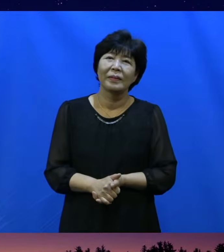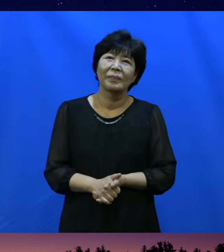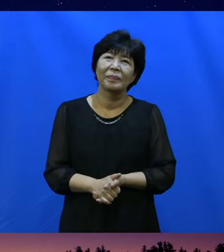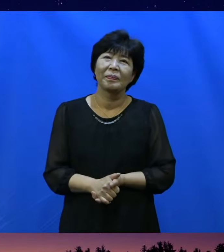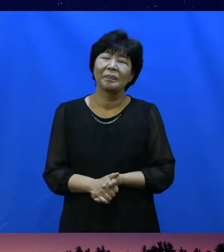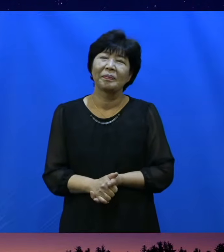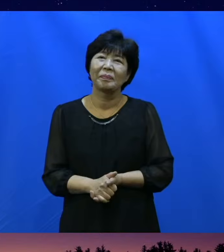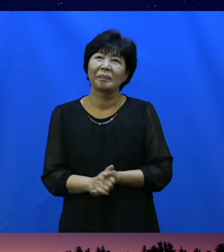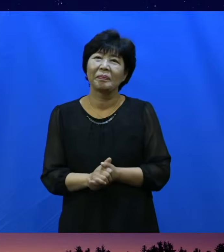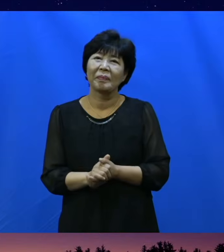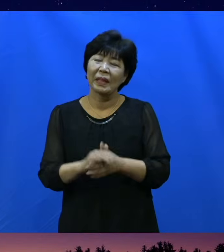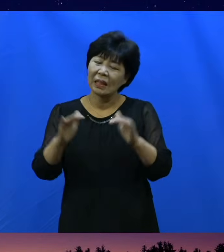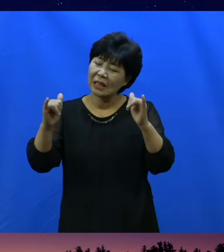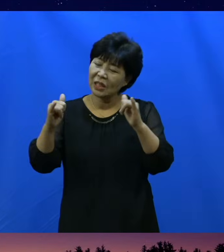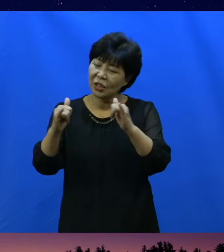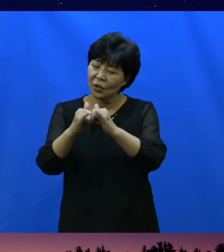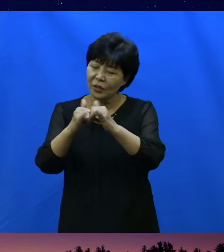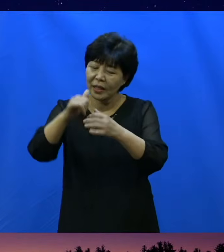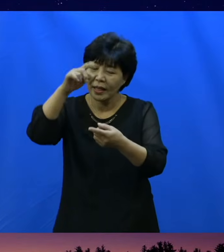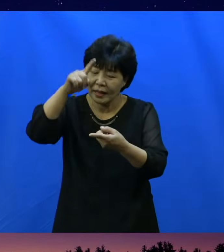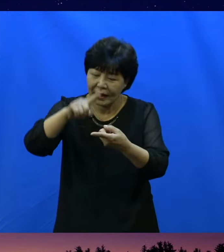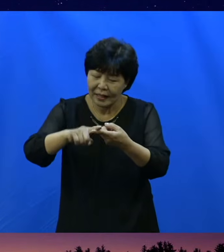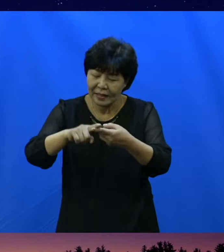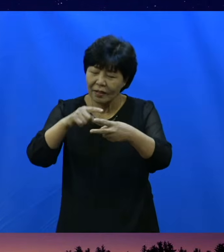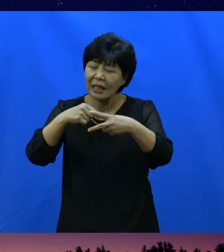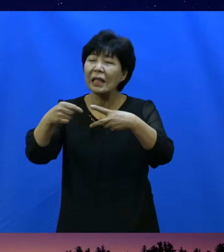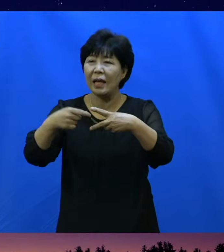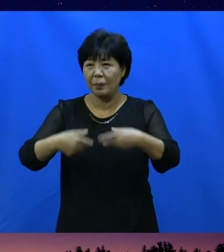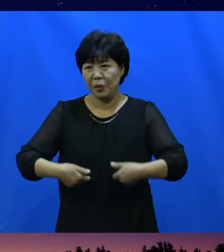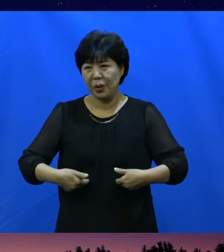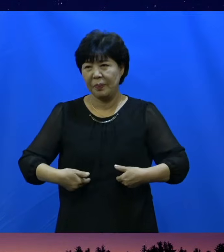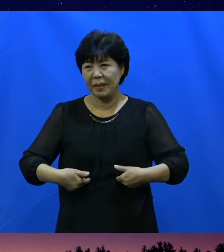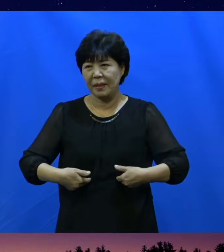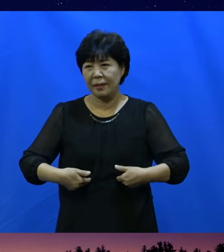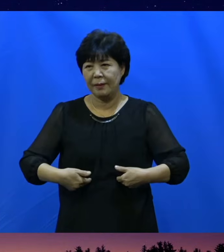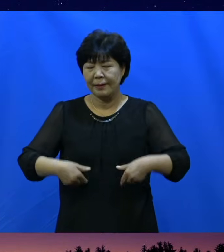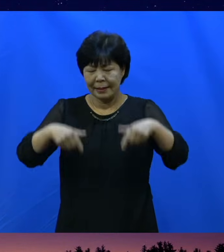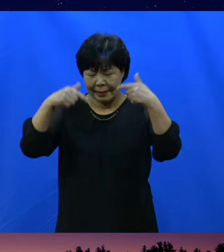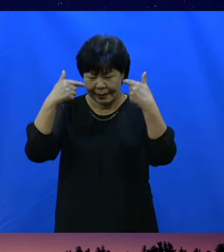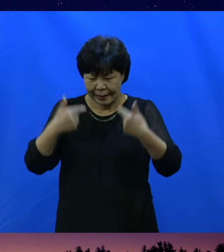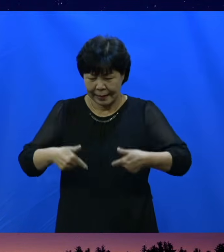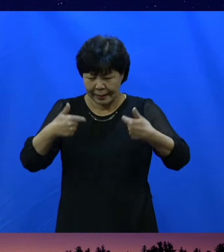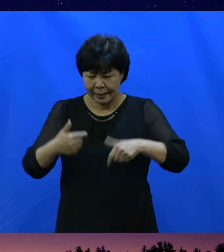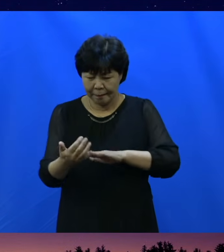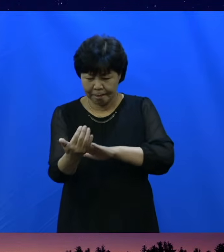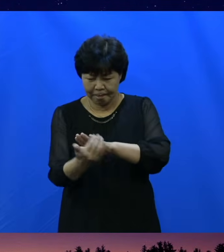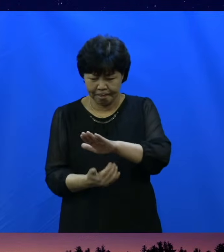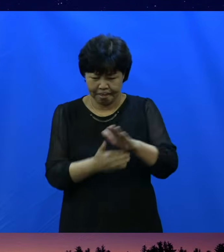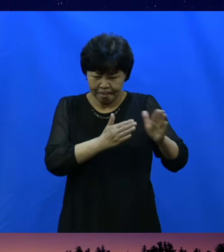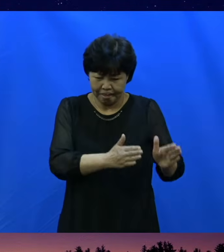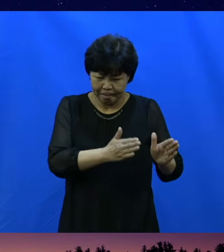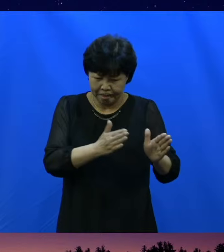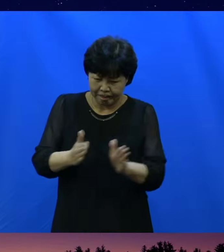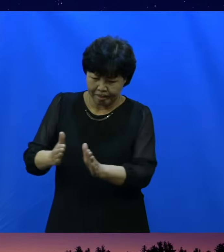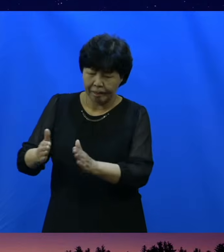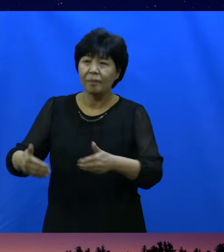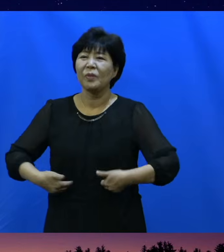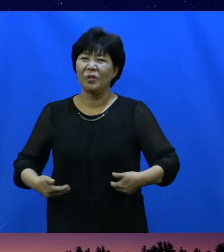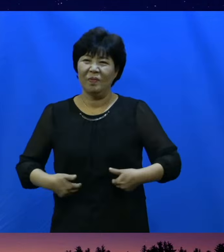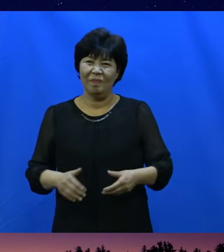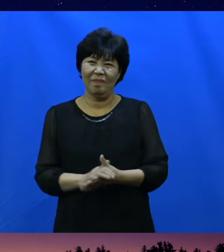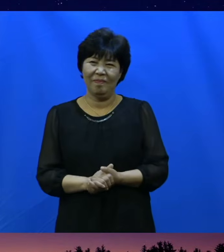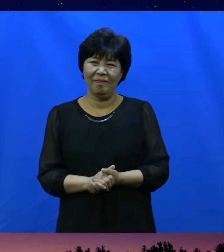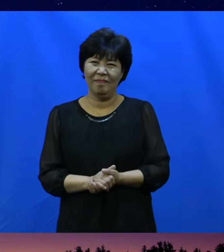여러분, 영적 전쟁을 이해해야 된다는 거죠. 전쟁은 간단하지 않고 항상 우리가 무장하고 있어야 된다는 것을 지금 에베소서에서 바울은 얘기하는